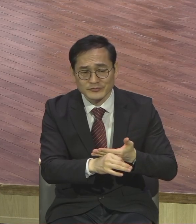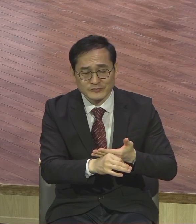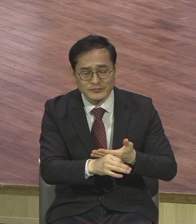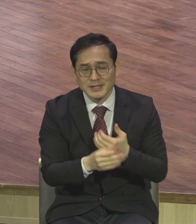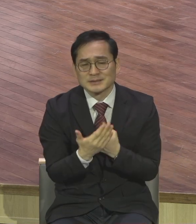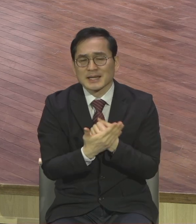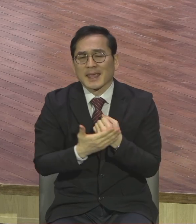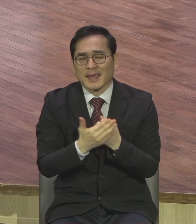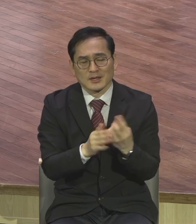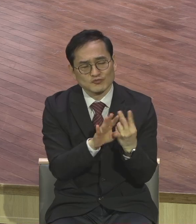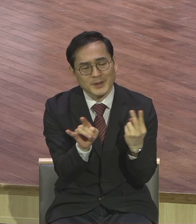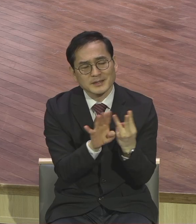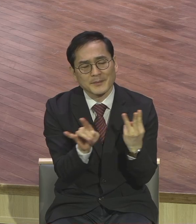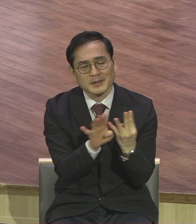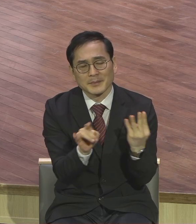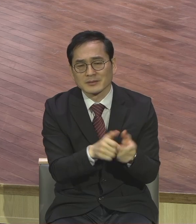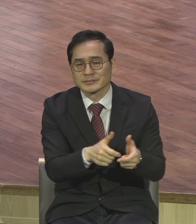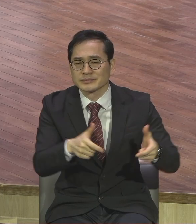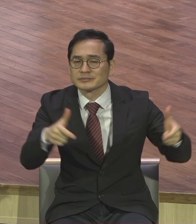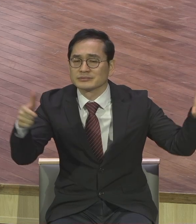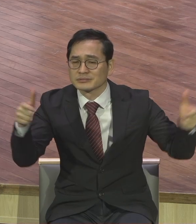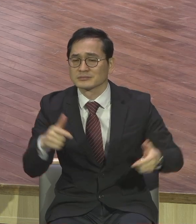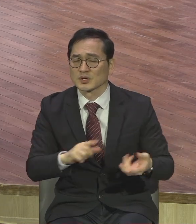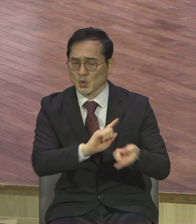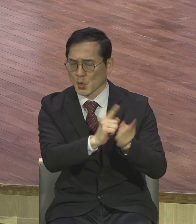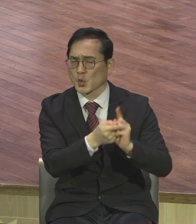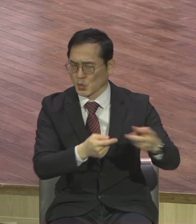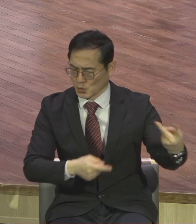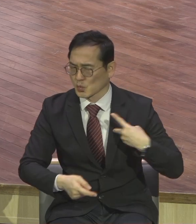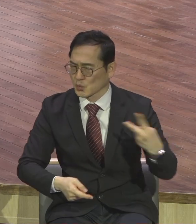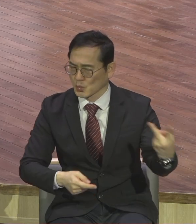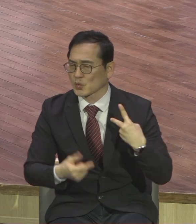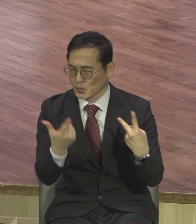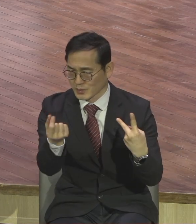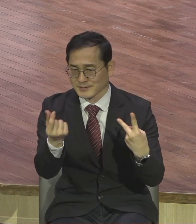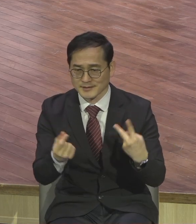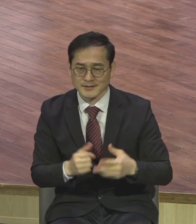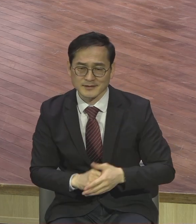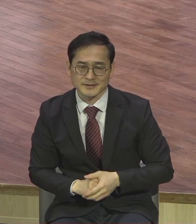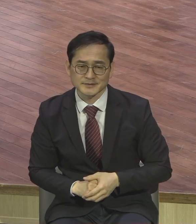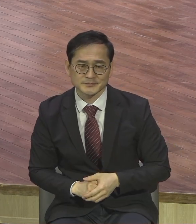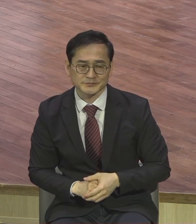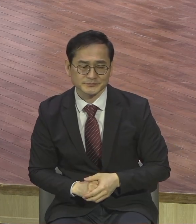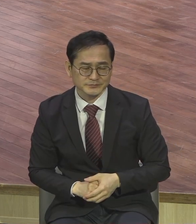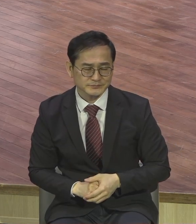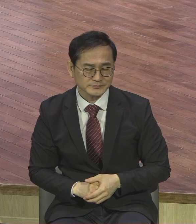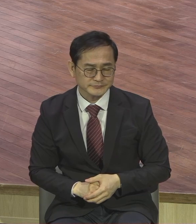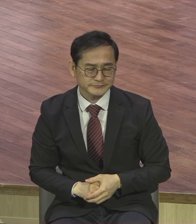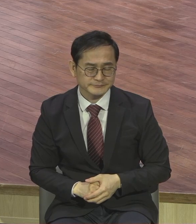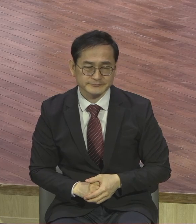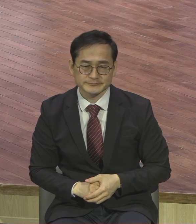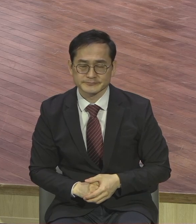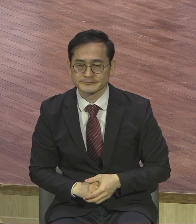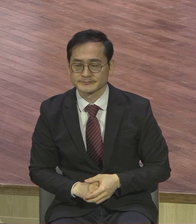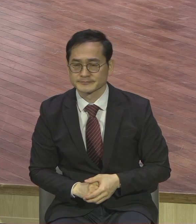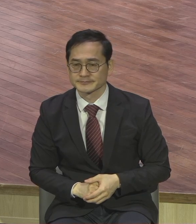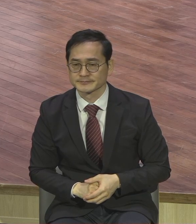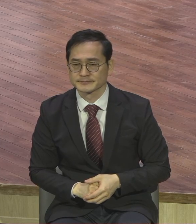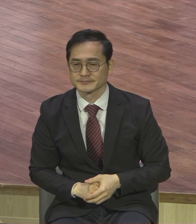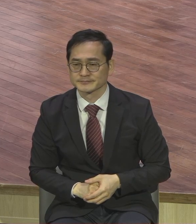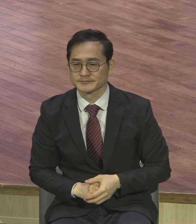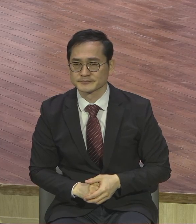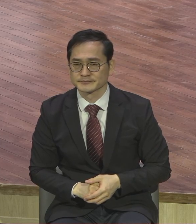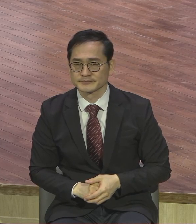자신의 유익이 돼요. 자꾸 많이 전할수록 더 유익이 돼요. 완벽하게